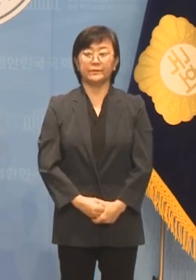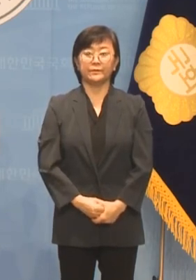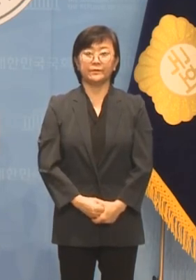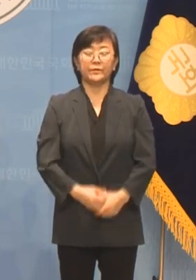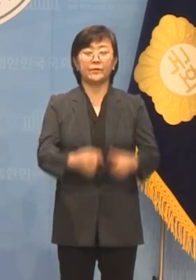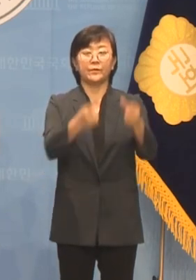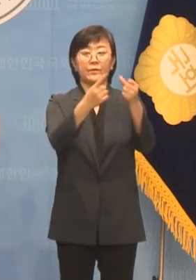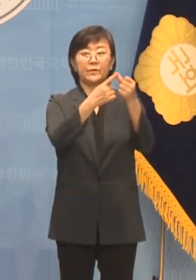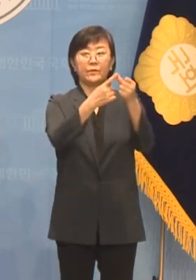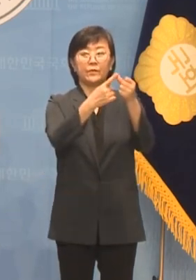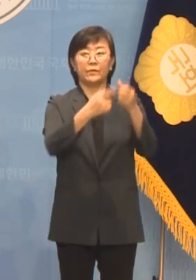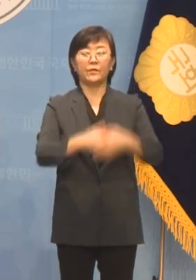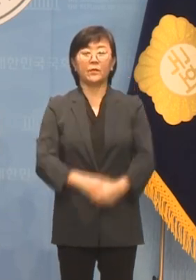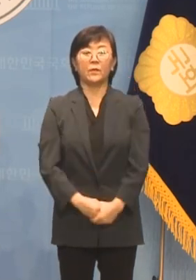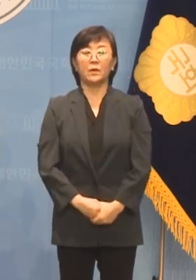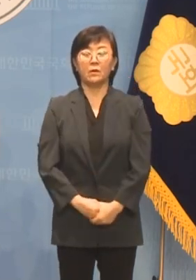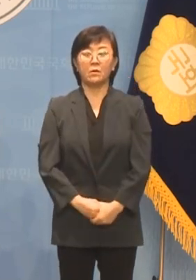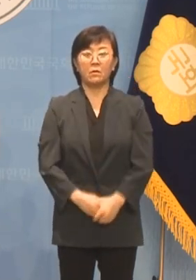첫째,